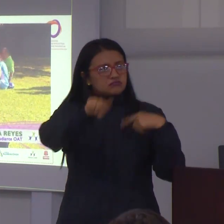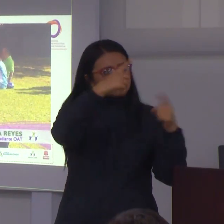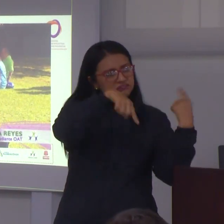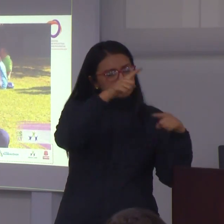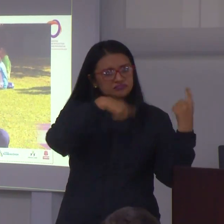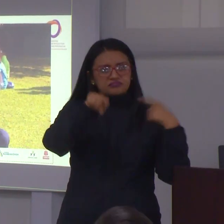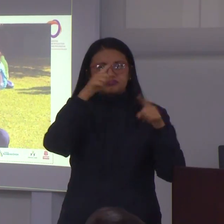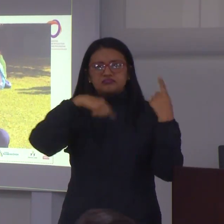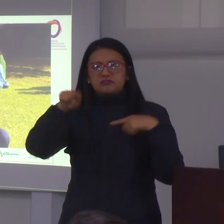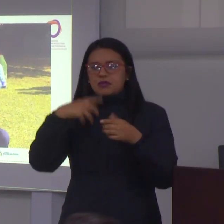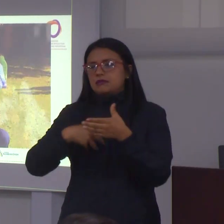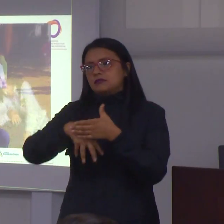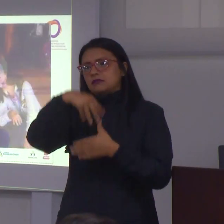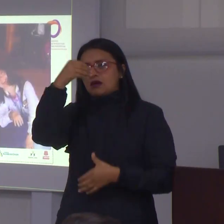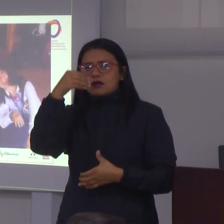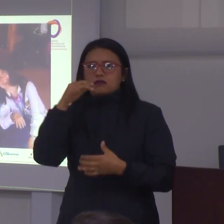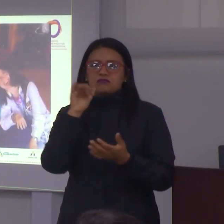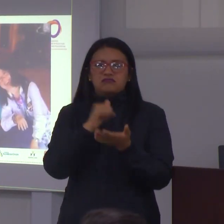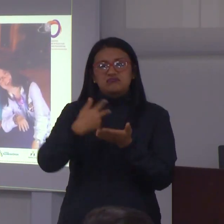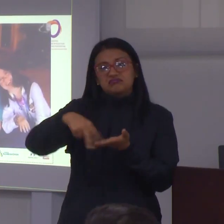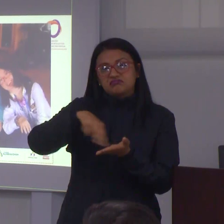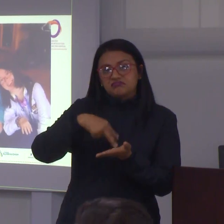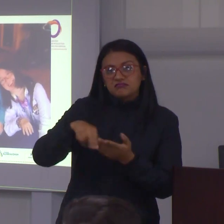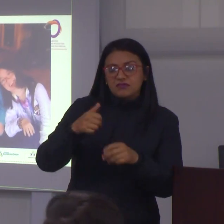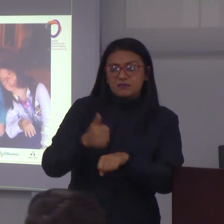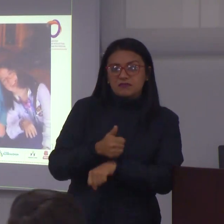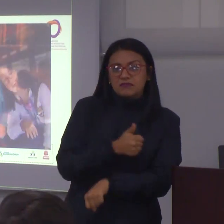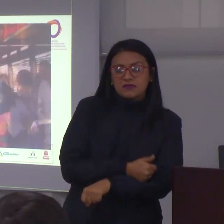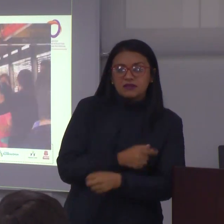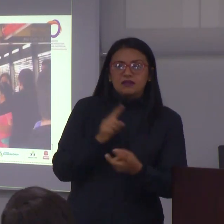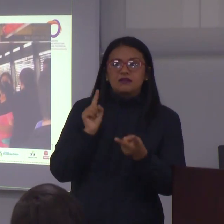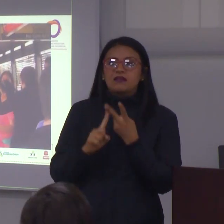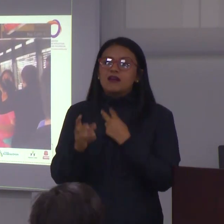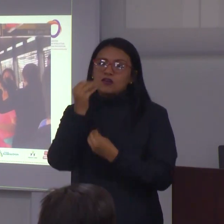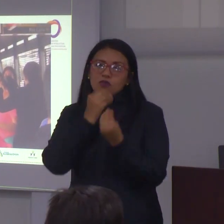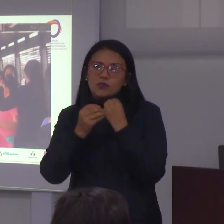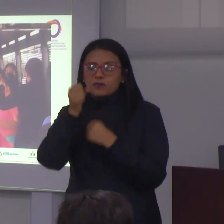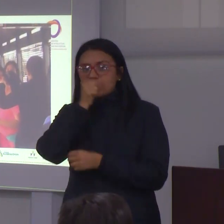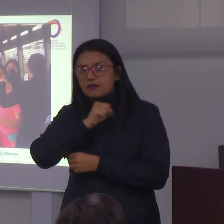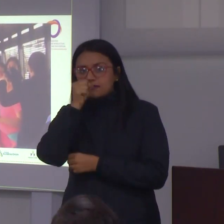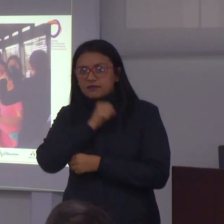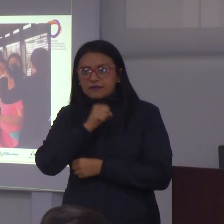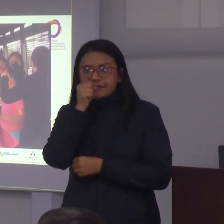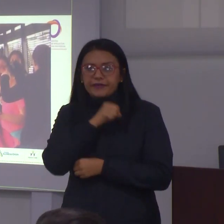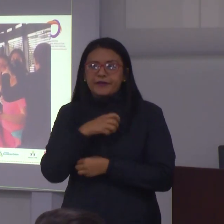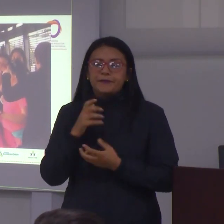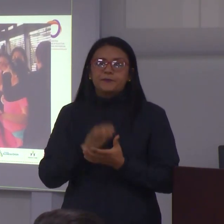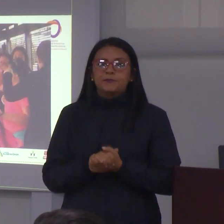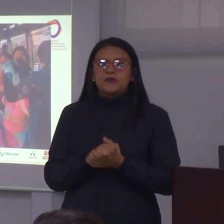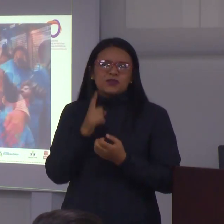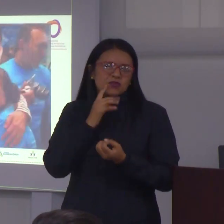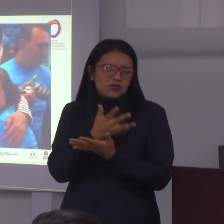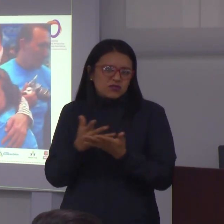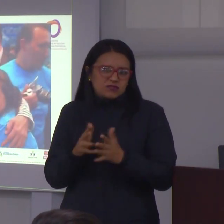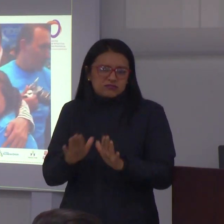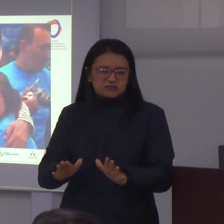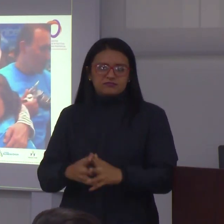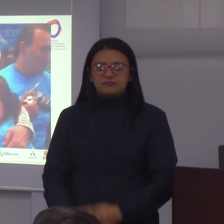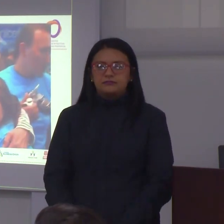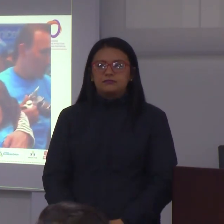salgo a las salidas de rumbas, a comernos un helado y cosas así.